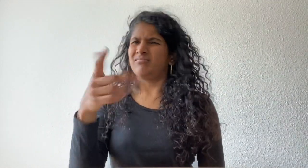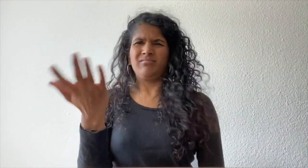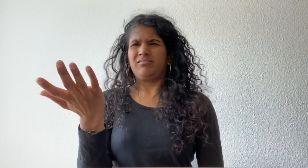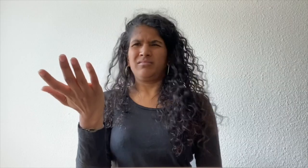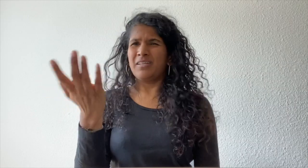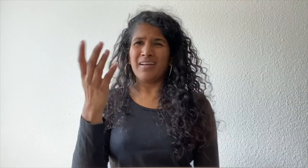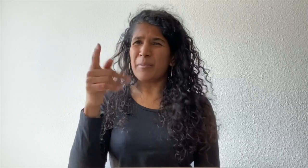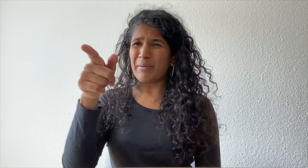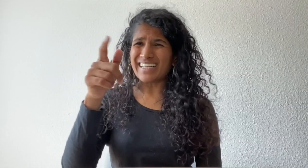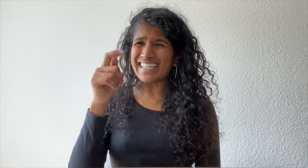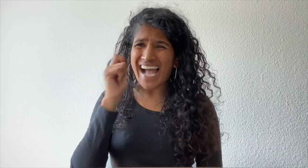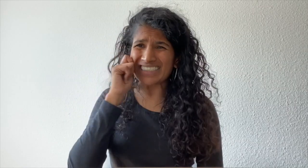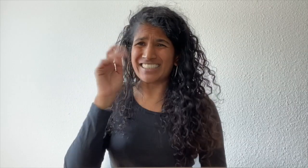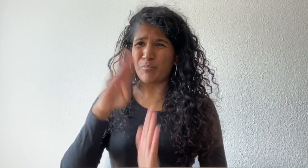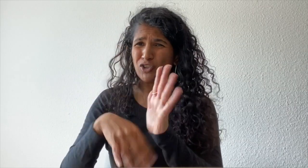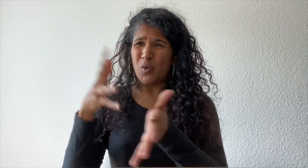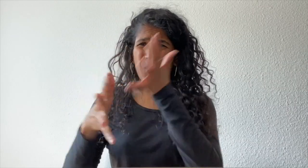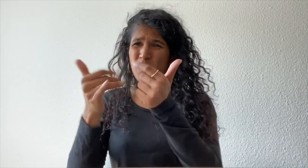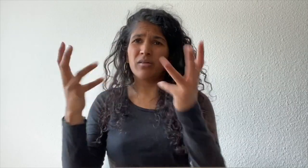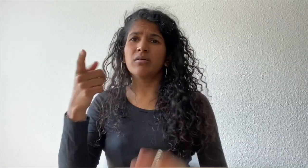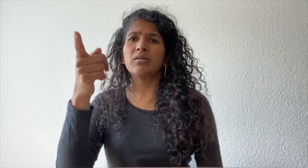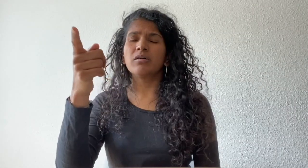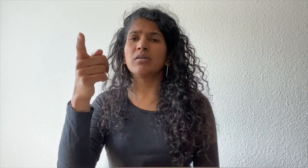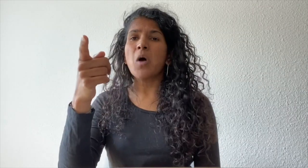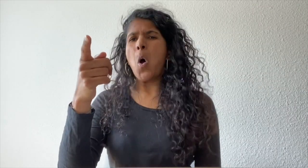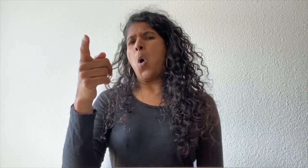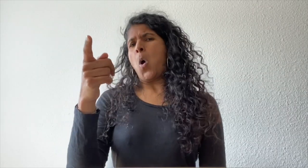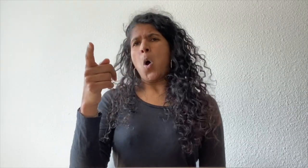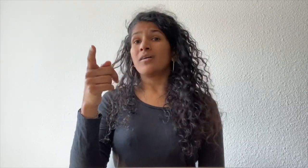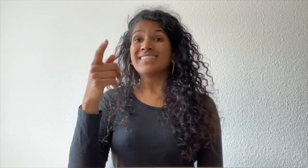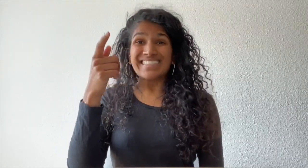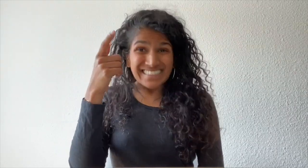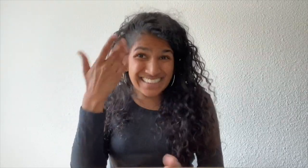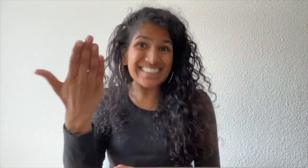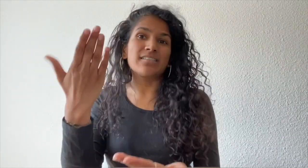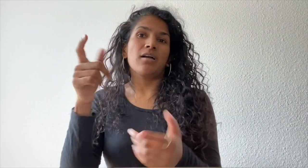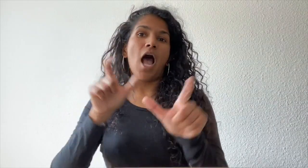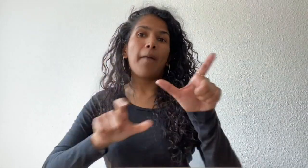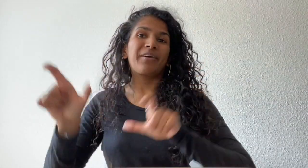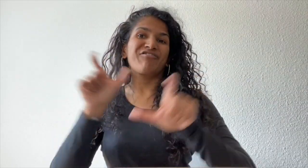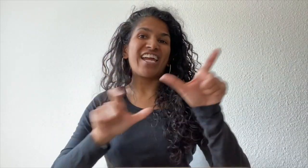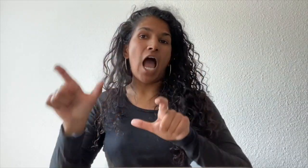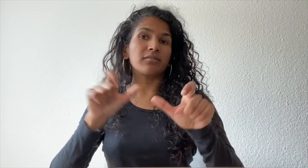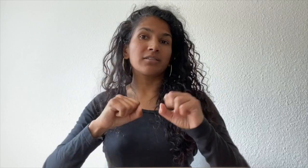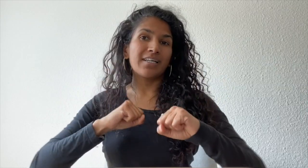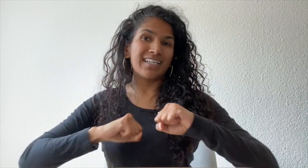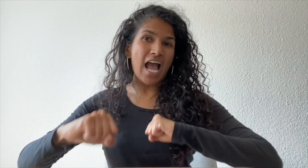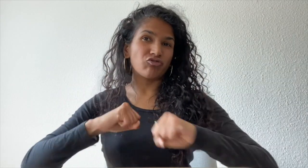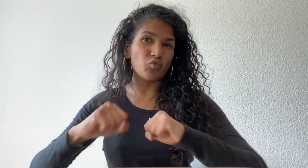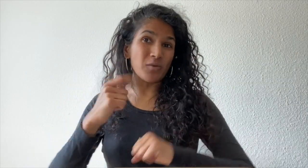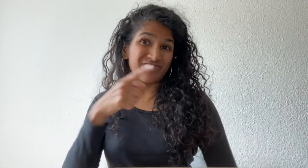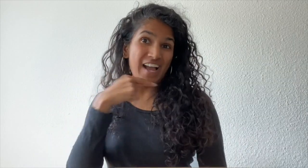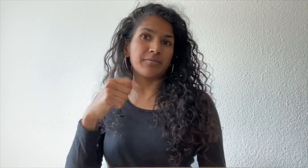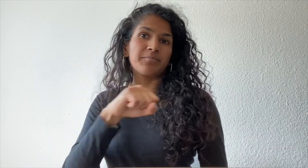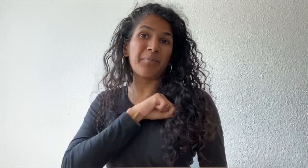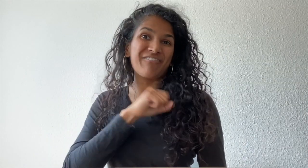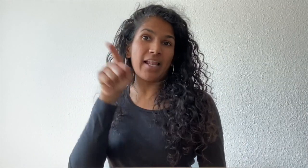BIPOC kritisiert wird. Als privilegierte weiße Person hat sie ja die Wahl, sich dazu zu verhalten